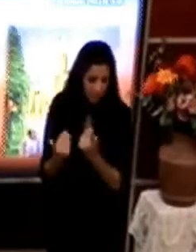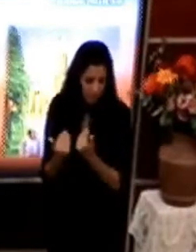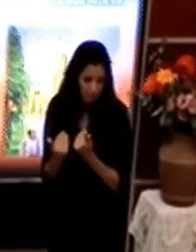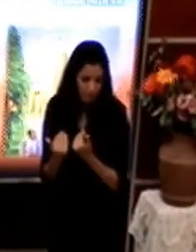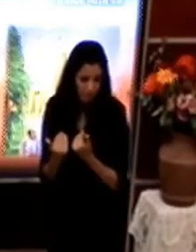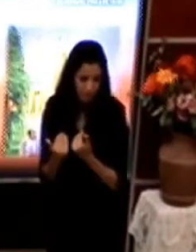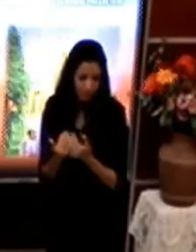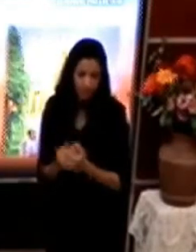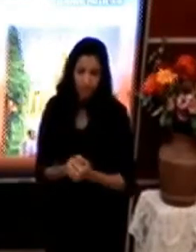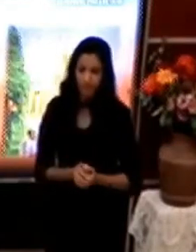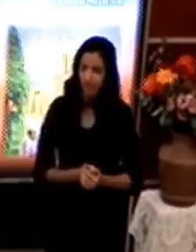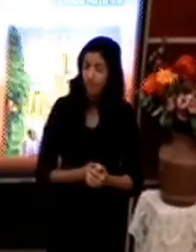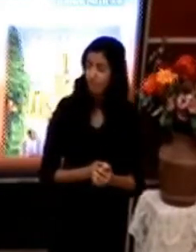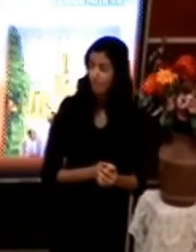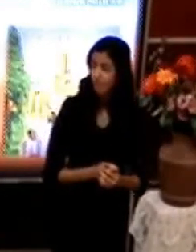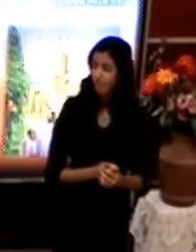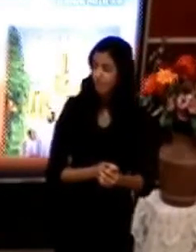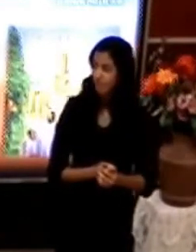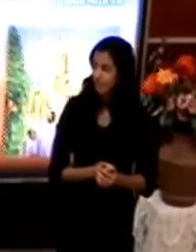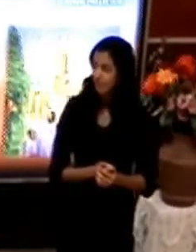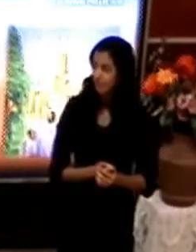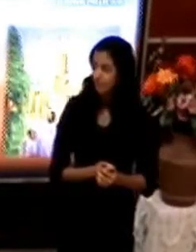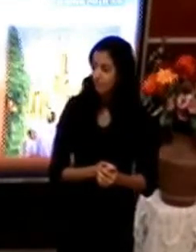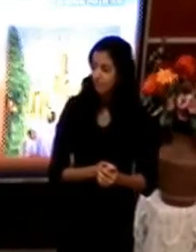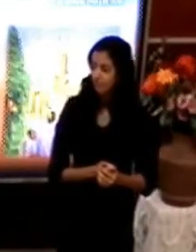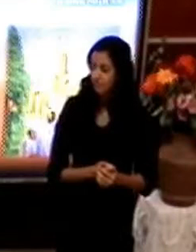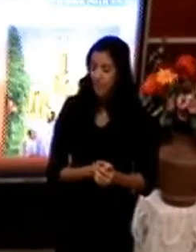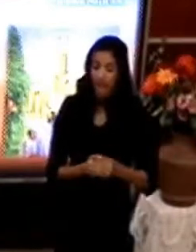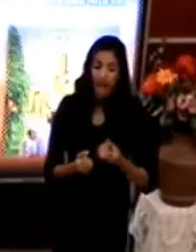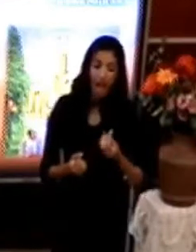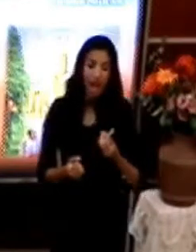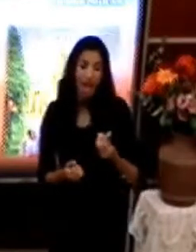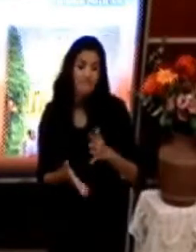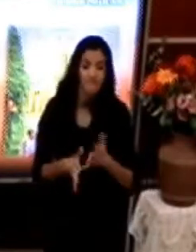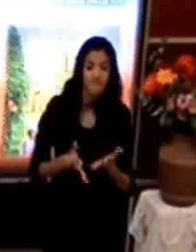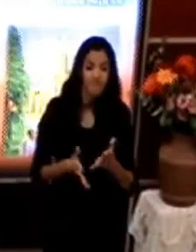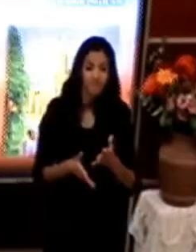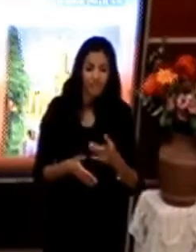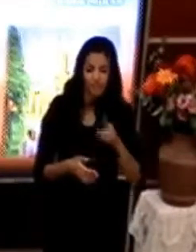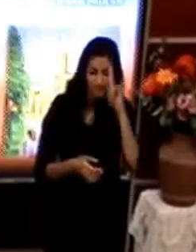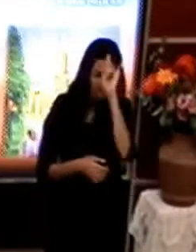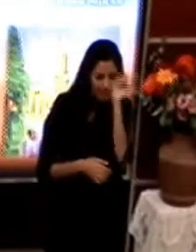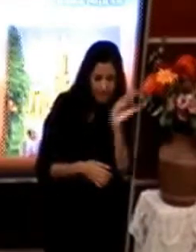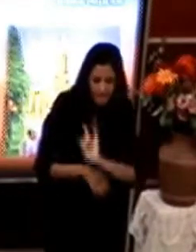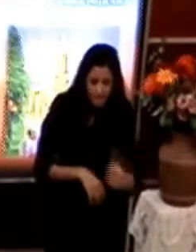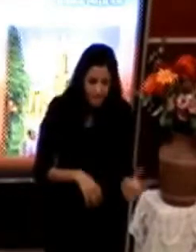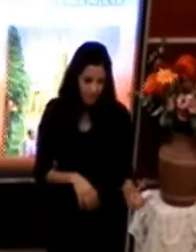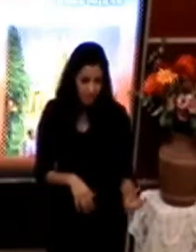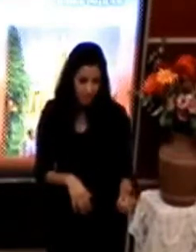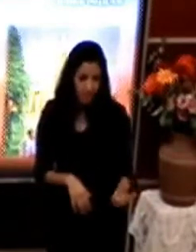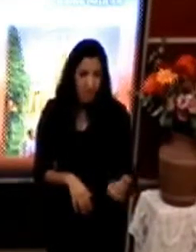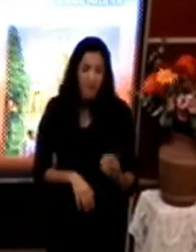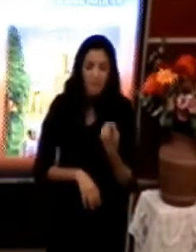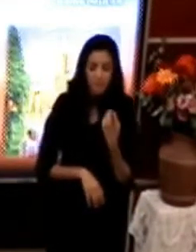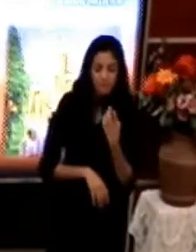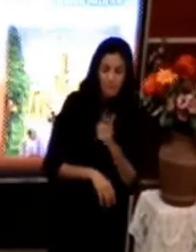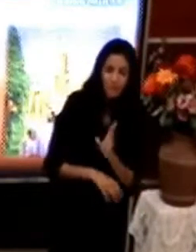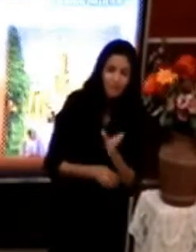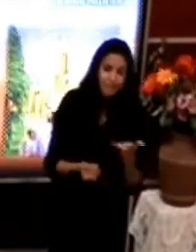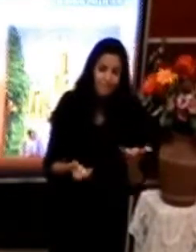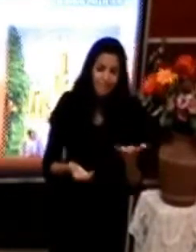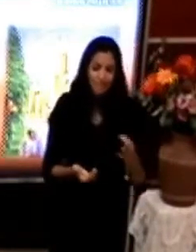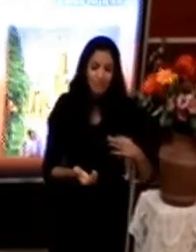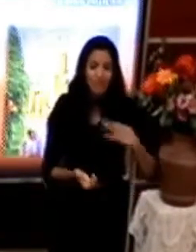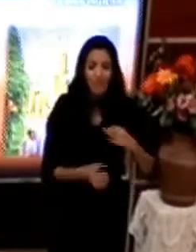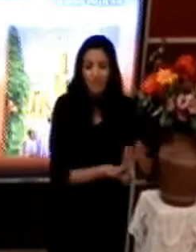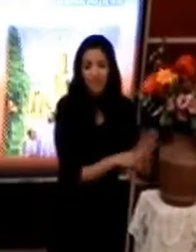he explotado, es así, de ser un poquito medio rebelde, justamente por eso, ¿no? Porque a veces uno ha estado en otra